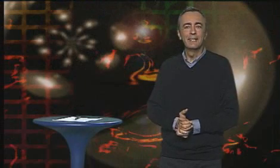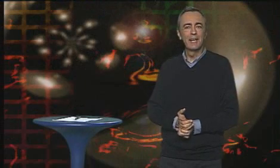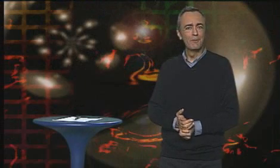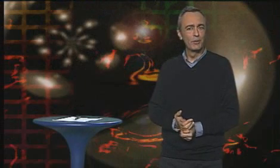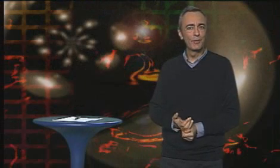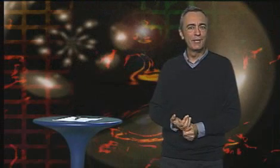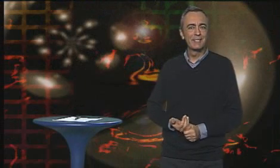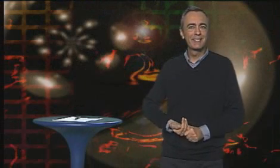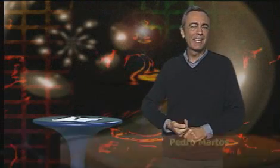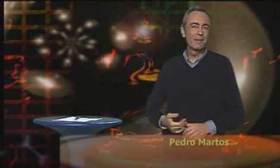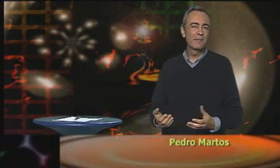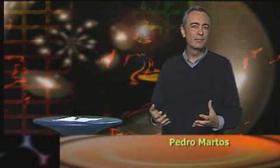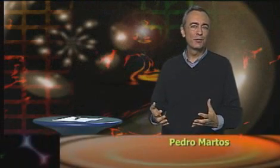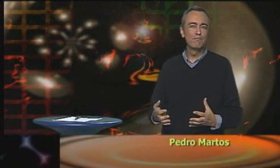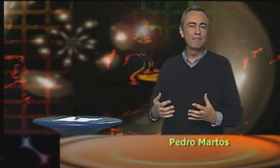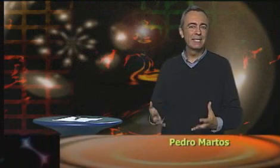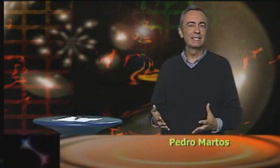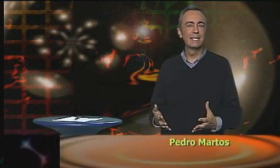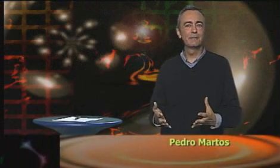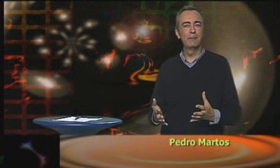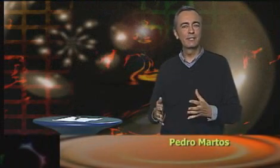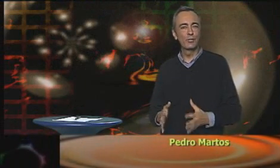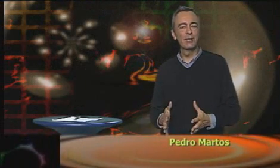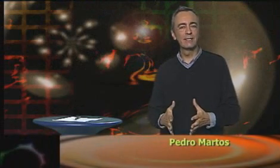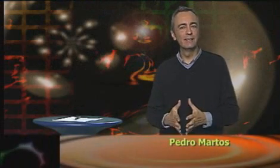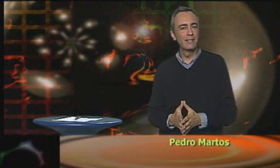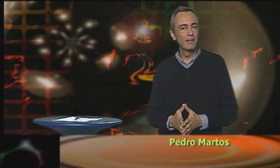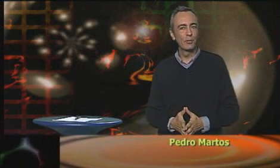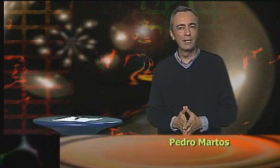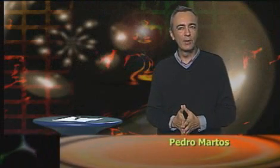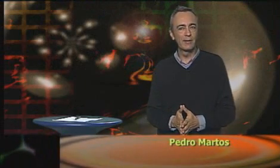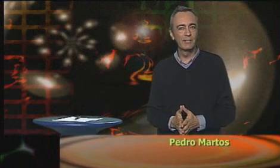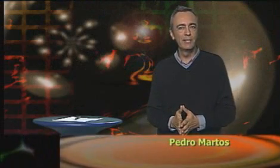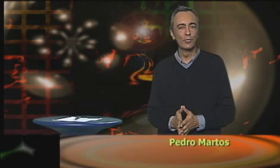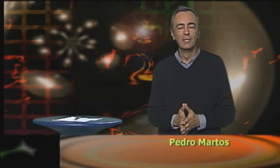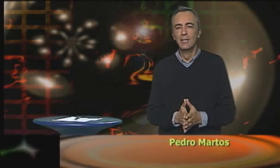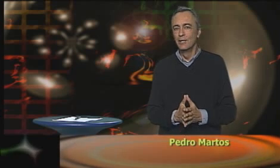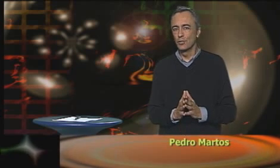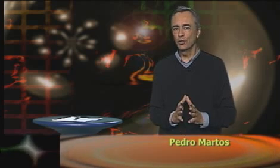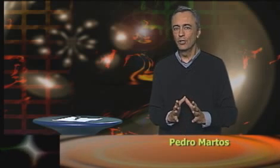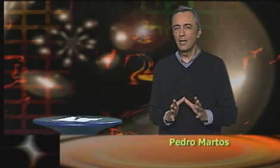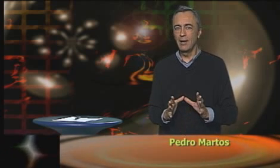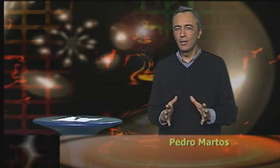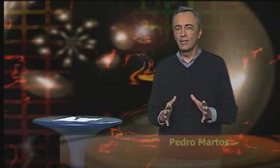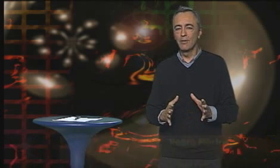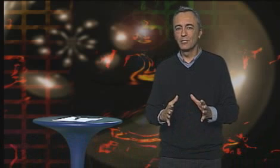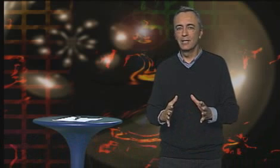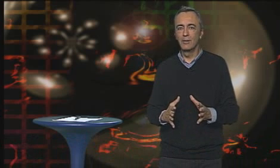qué tal Muy buenos días cada vez son más las personas que se interesan por el lenguaje de signos nosotros ahora nos vamos a ir a